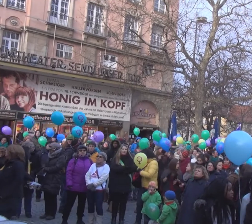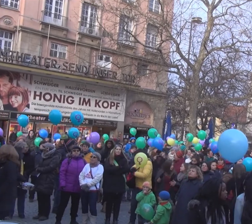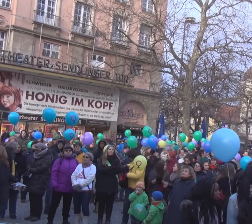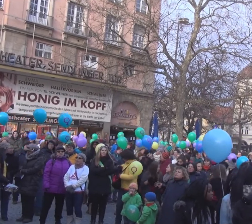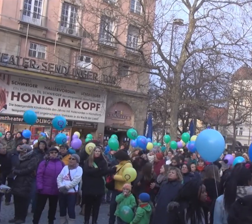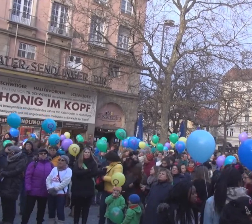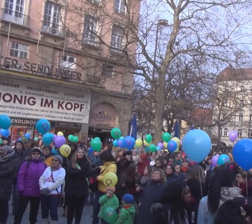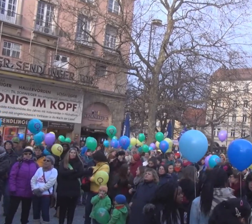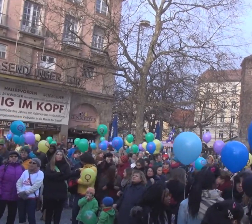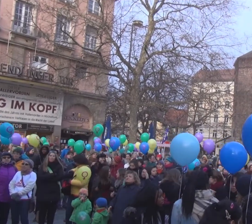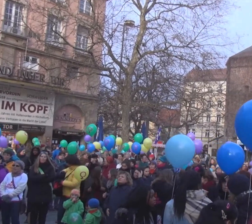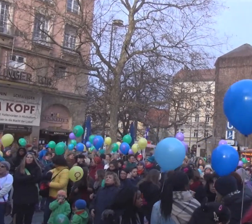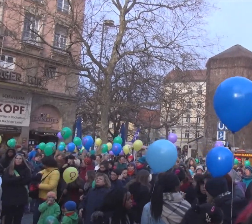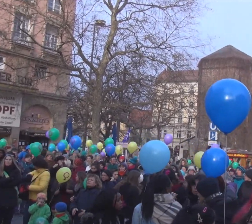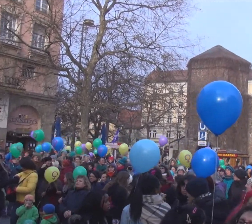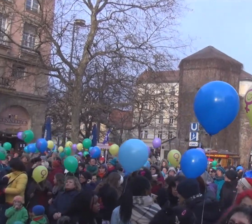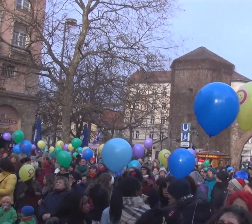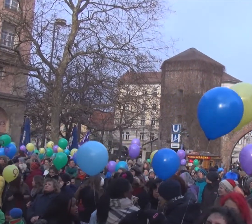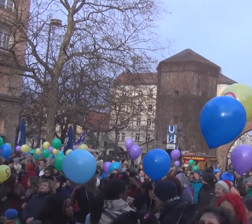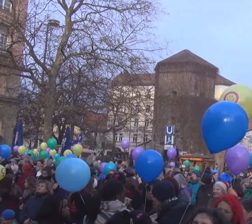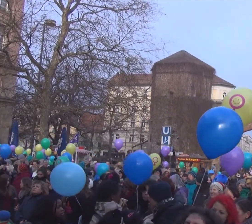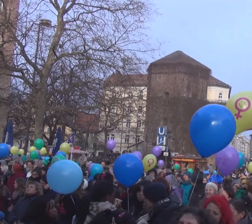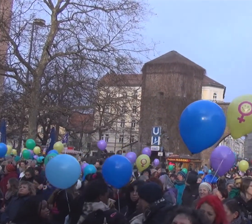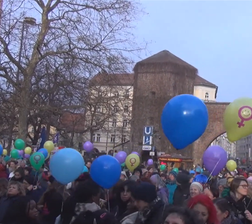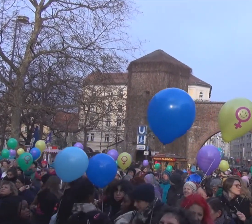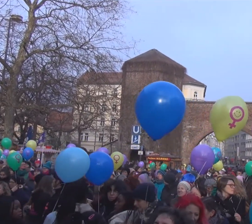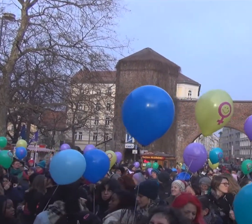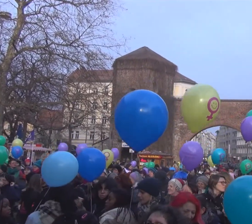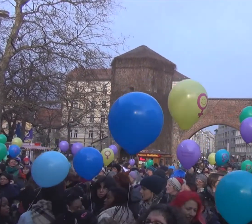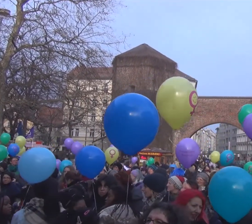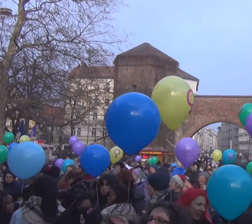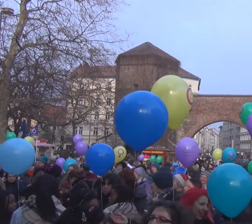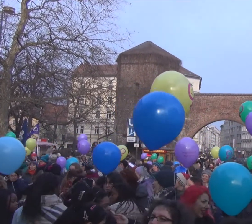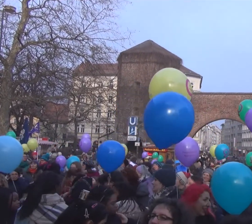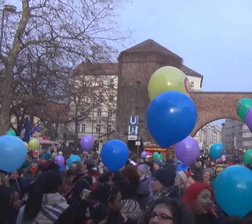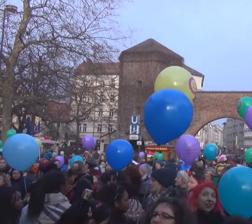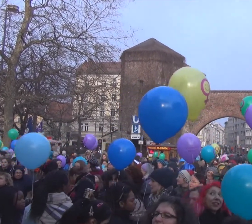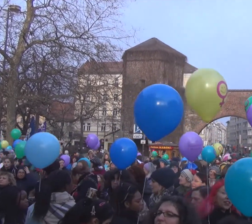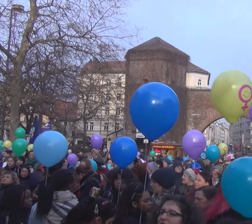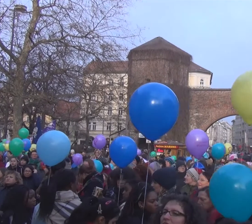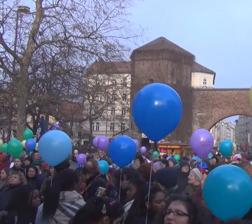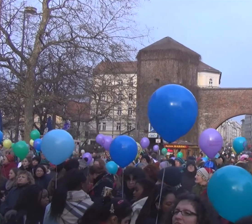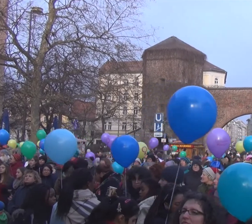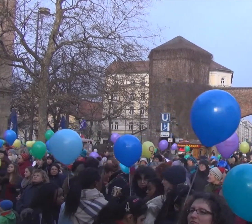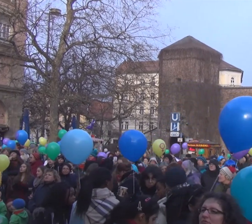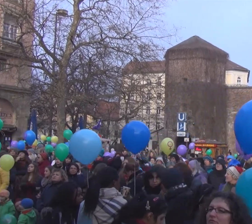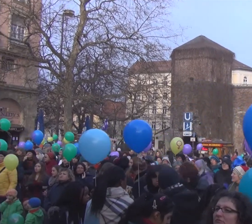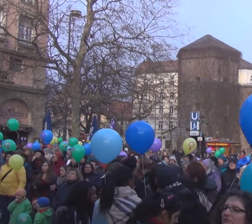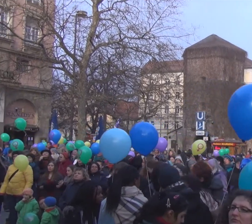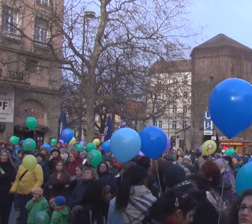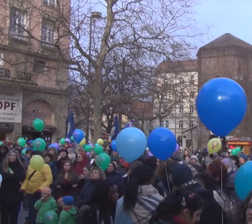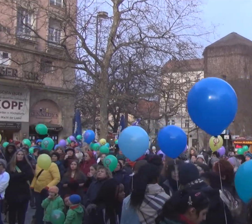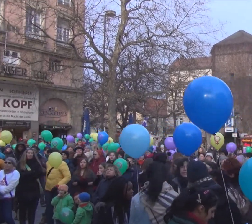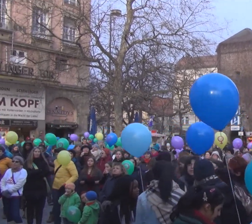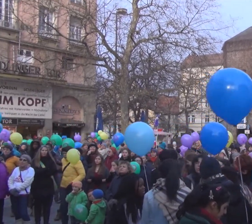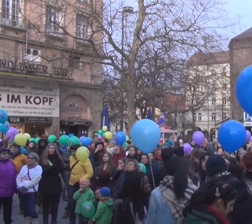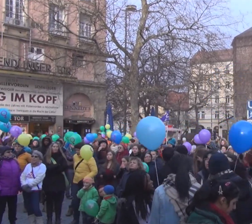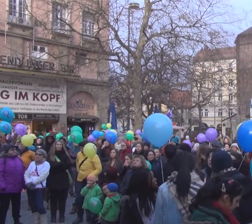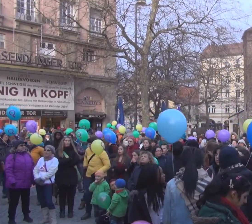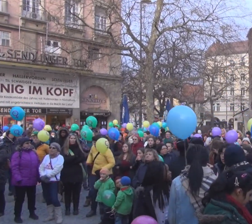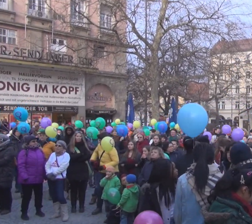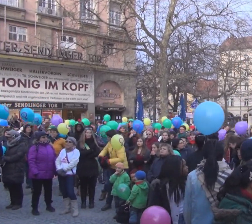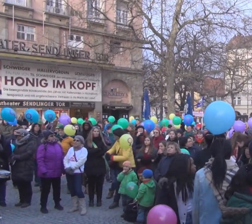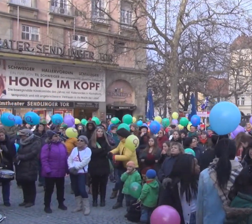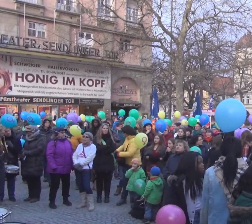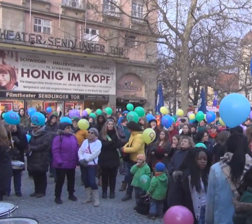als Tradition in die Schuhe geschoben werden. Wir dürfen das niemals akzeptieren, dass das Tradition ist. Wir müssen auch